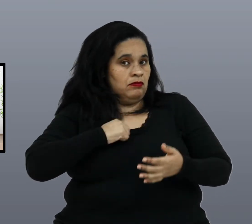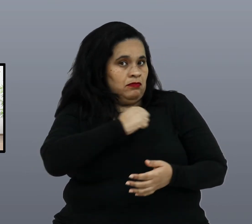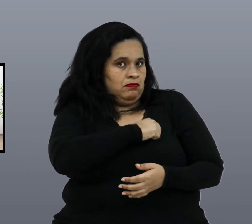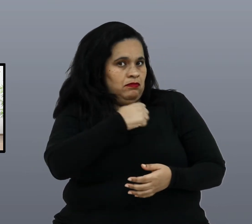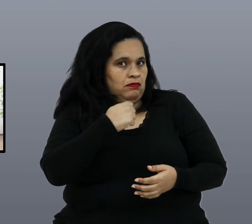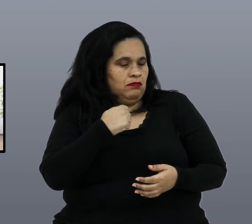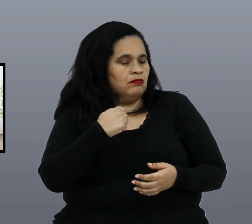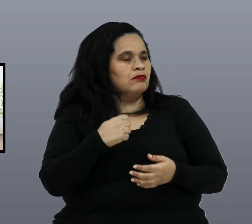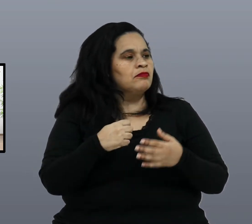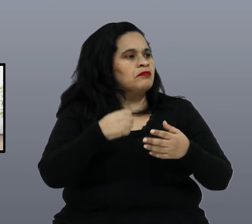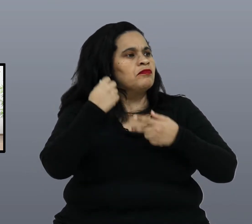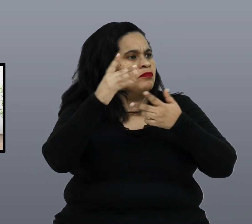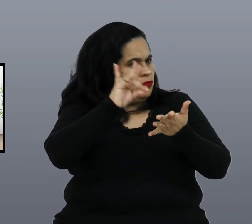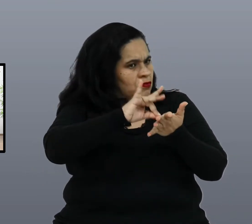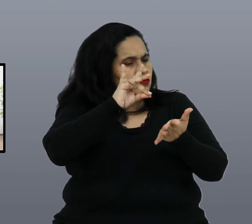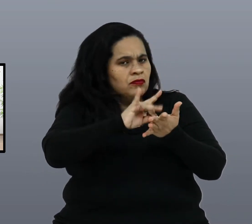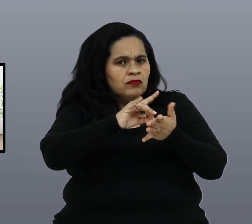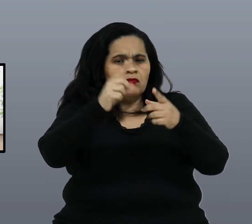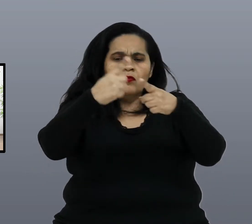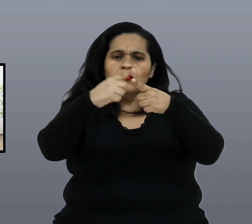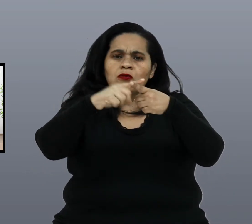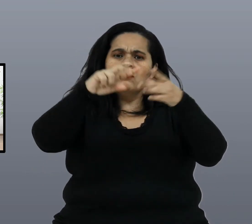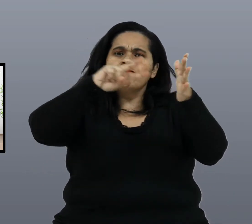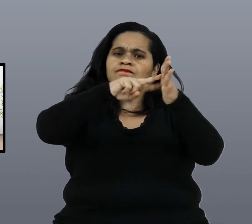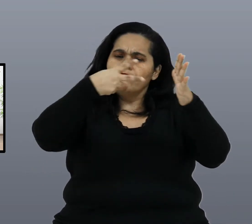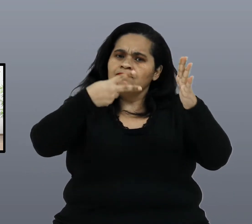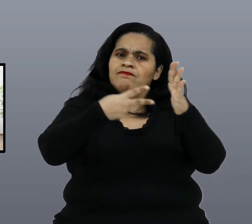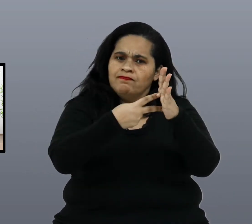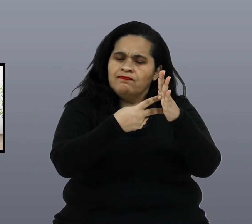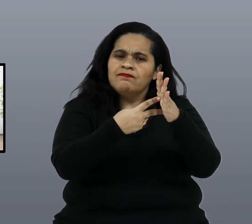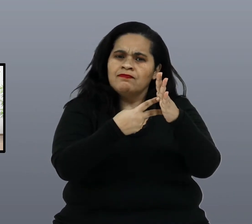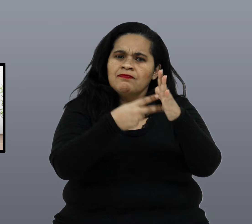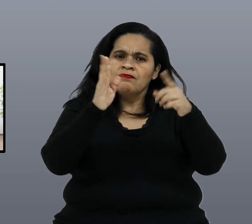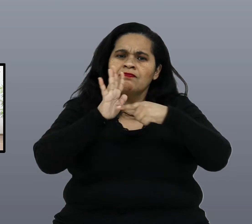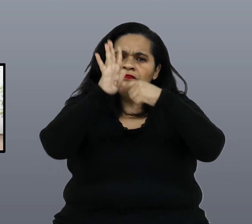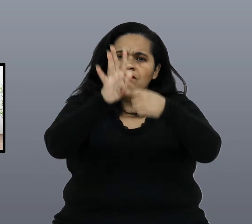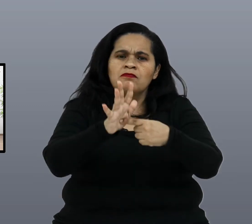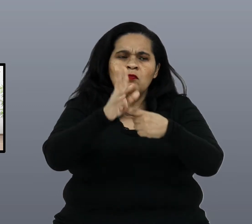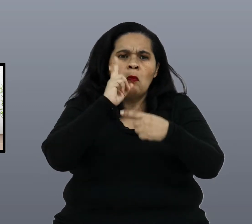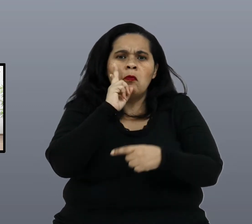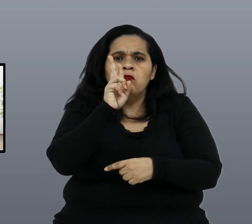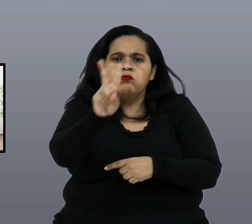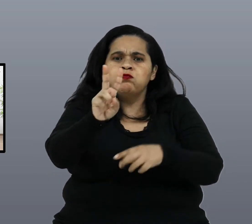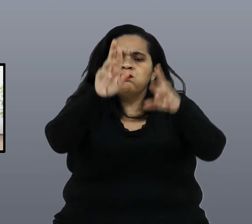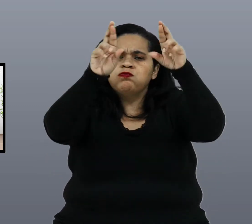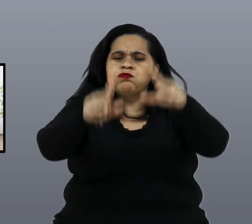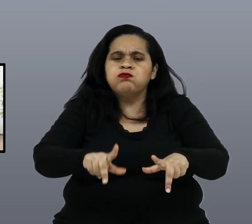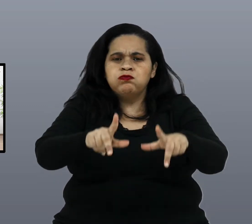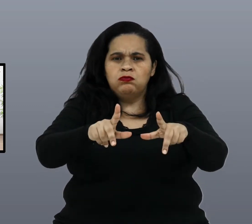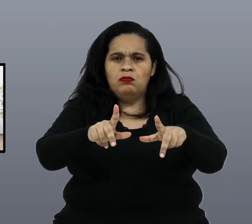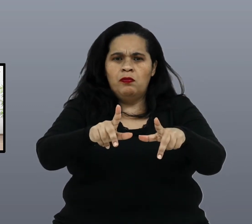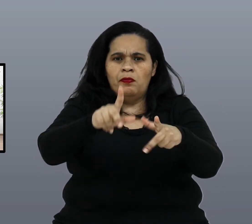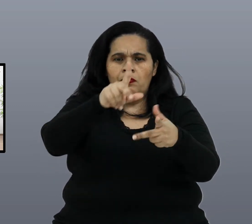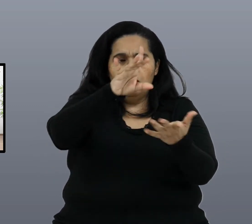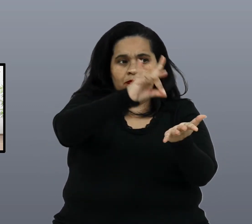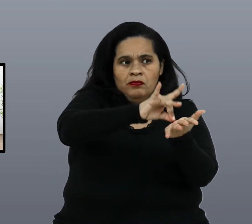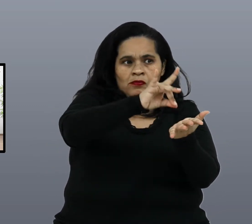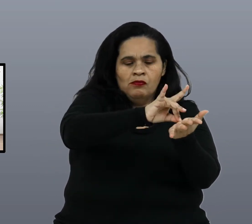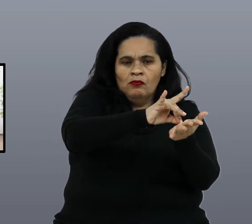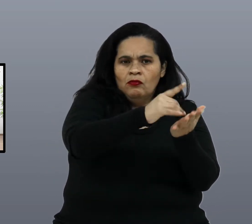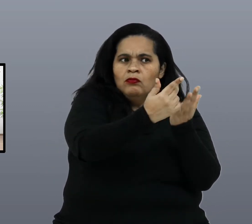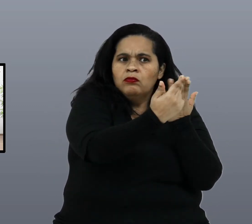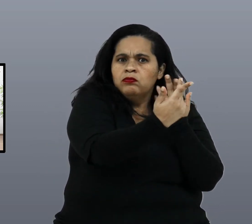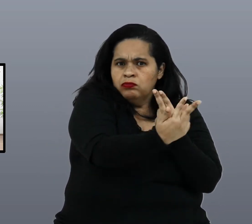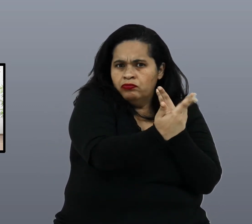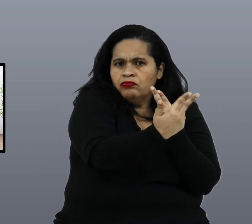visão, né? É o mesmo significado para 2 visões diferentes. Na verdade, é a mesma visão mesmo, é a